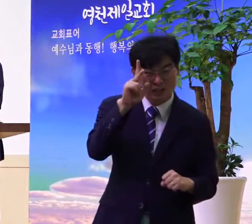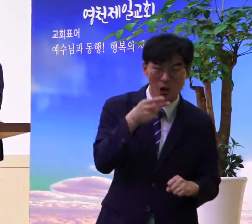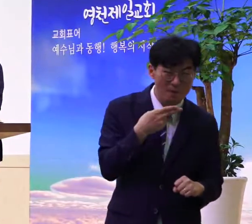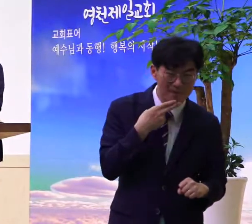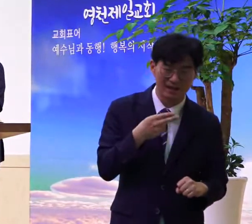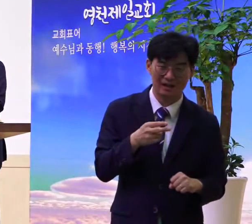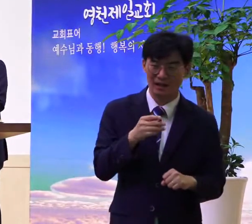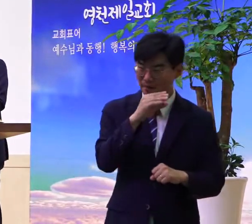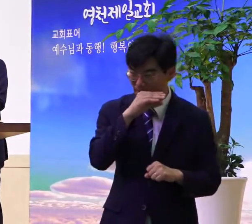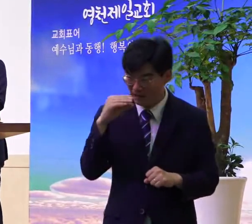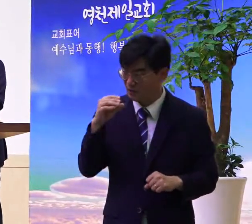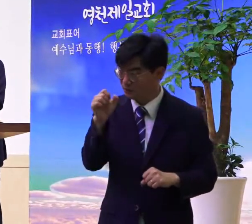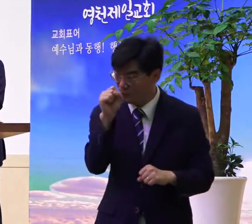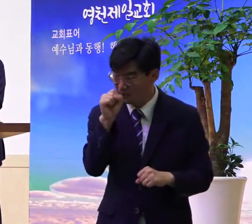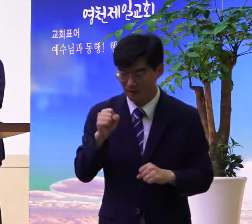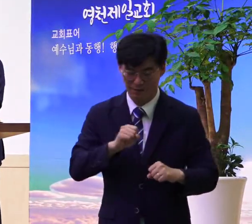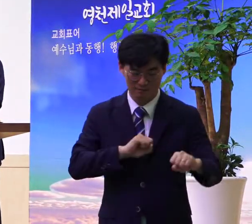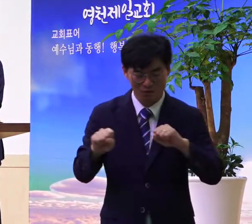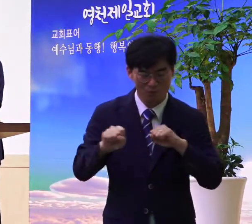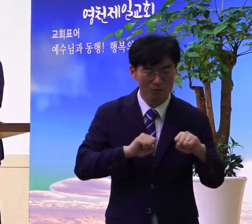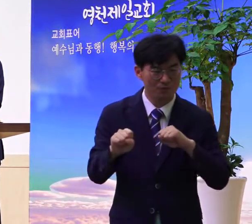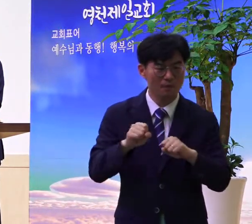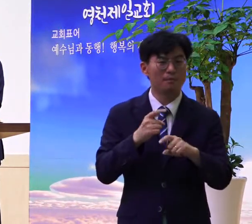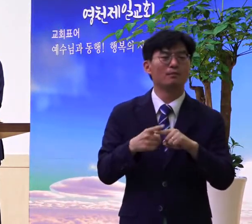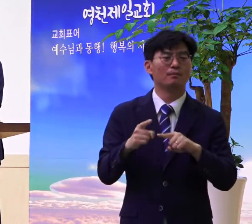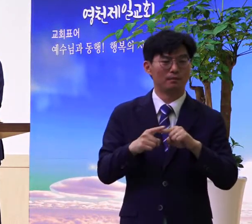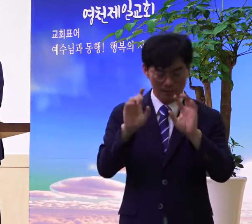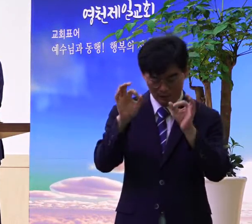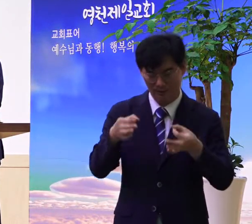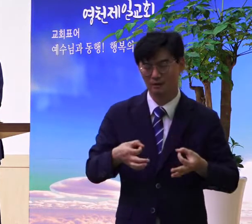길인가? 하는 질문을 하게 되는 것입니다.